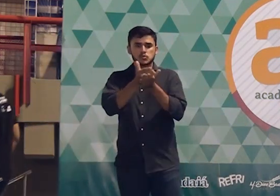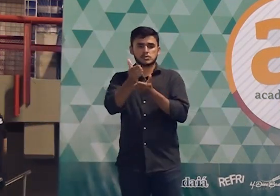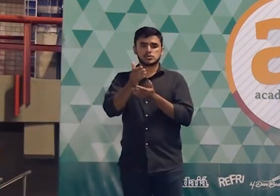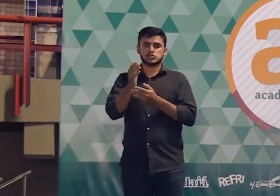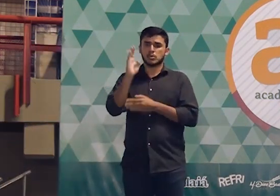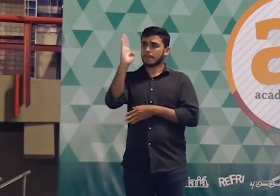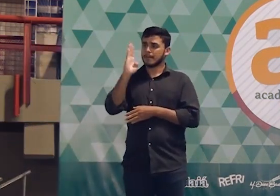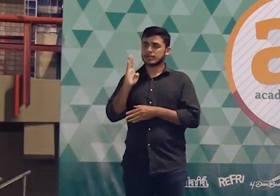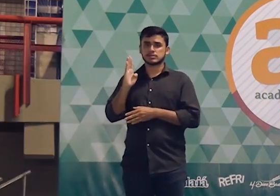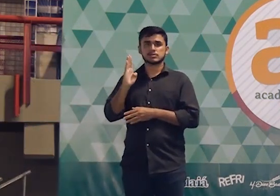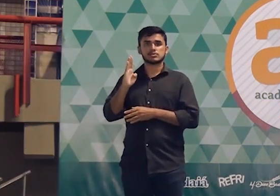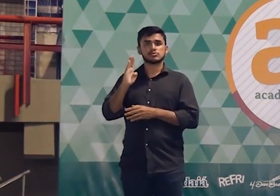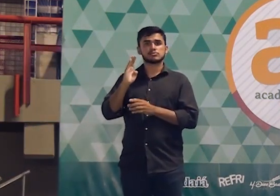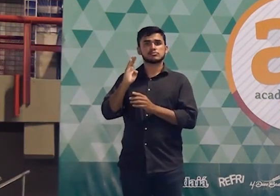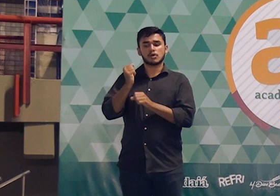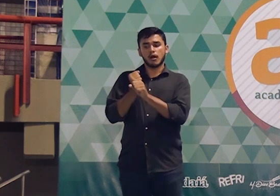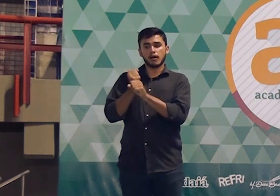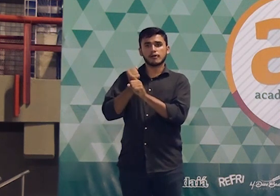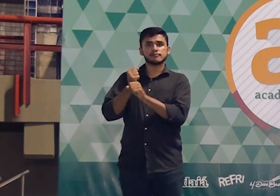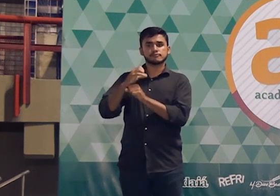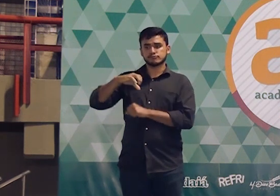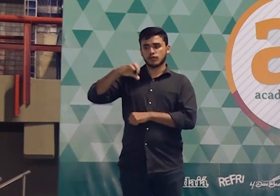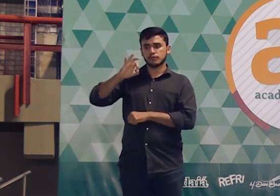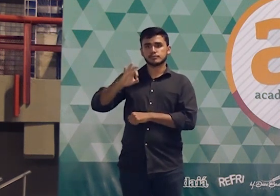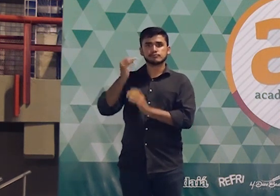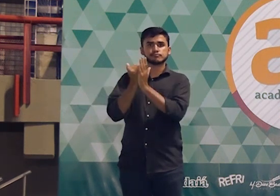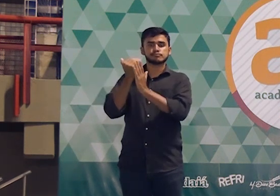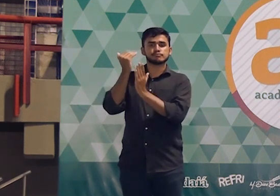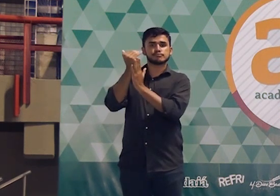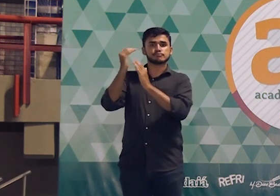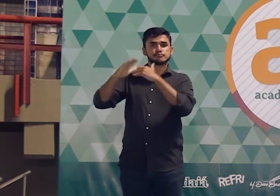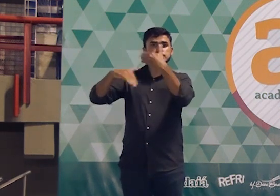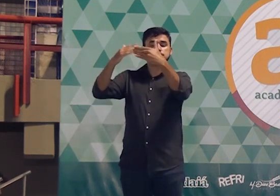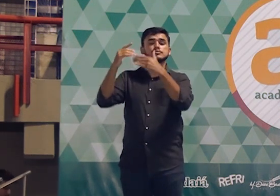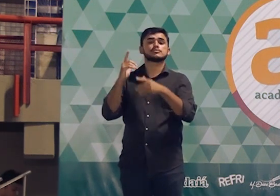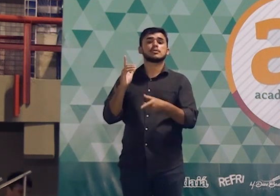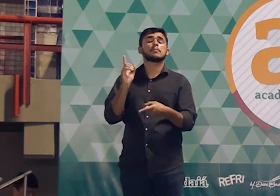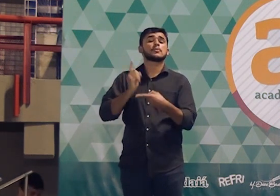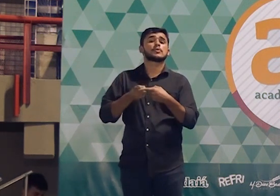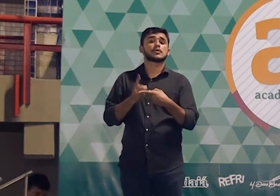ano. Só que, às custas de quê?